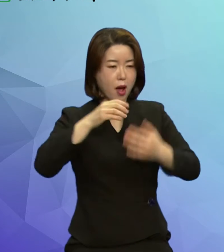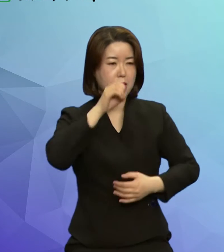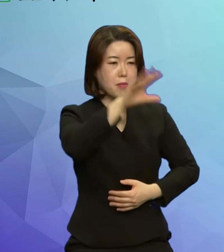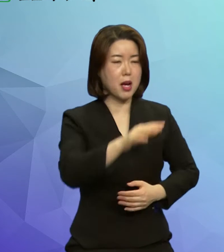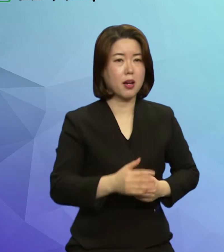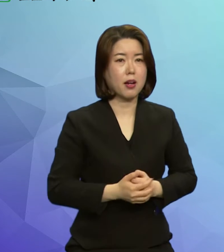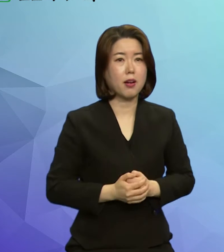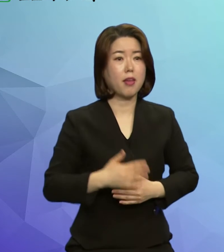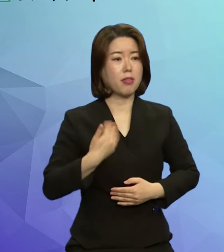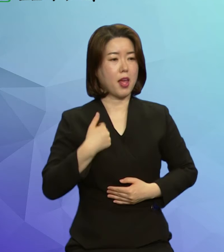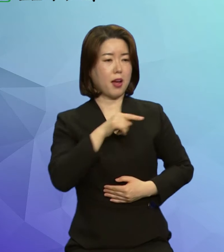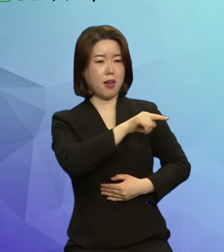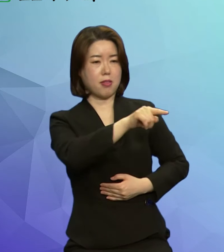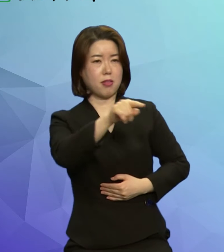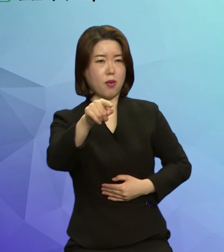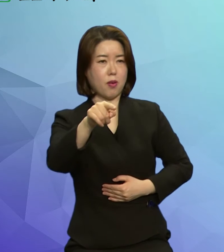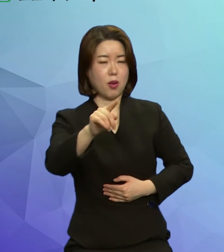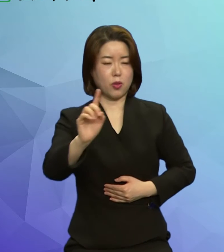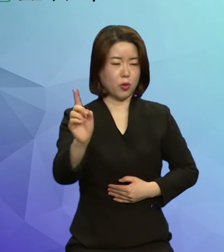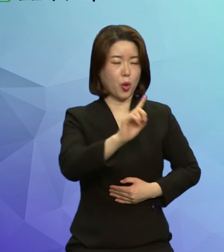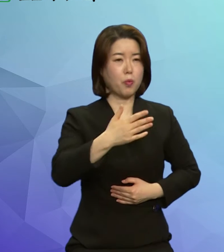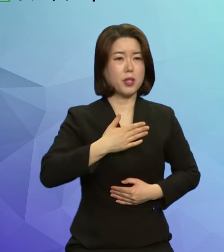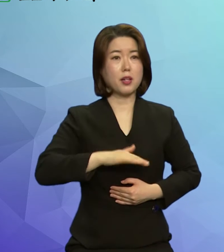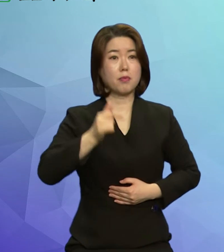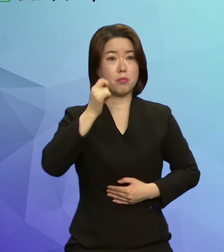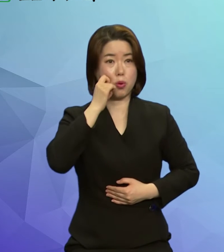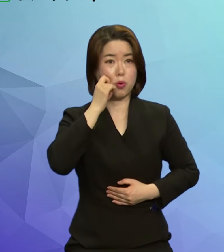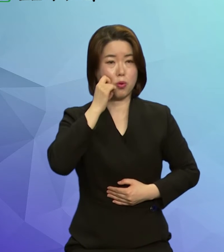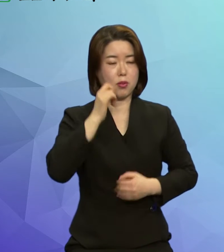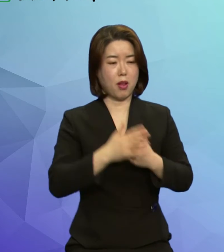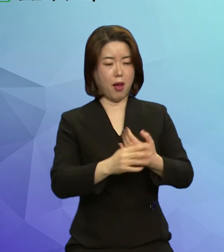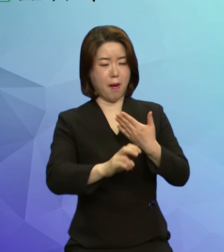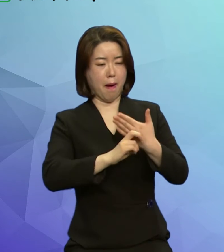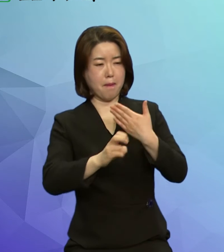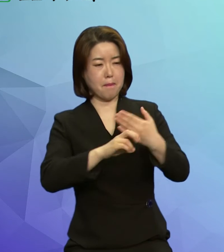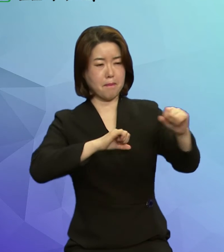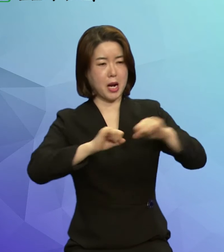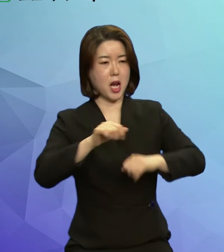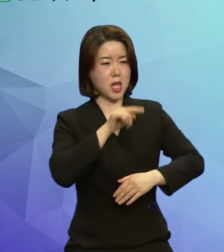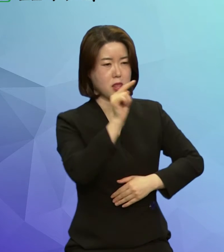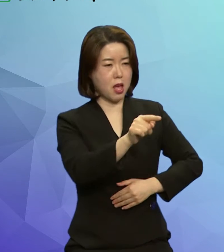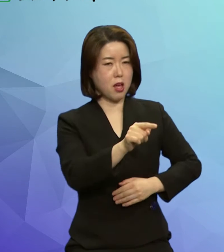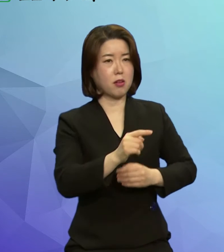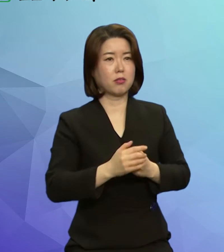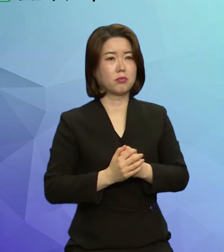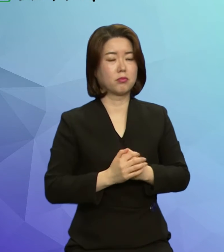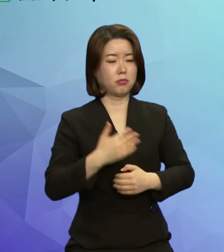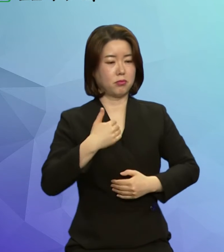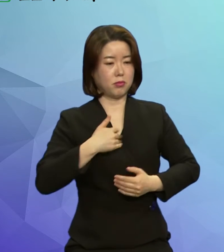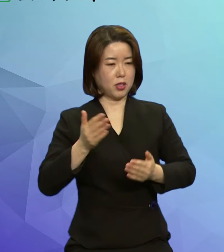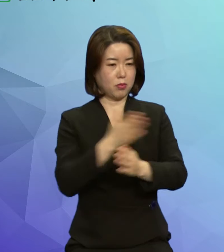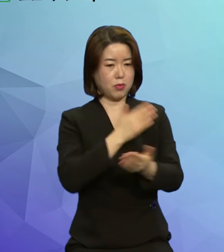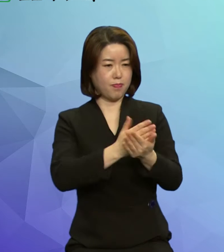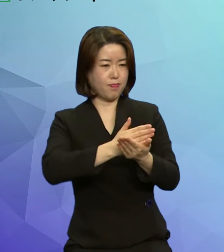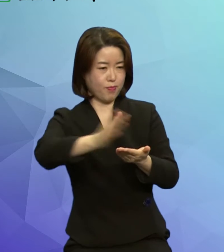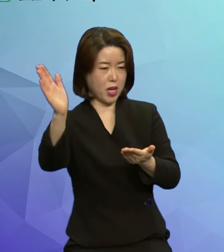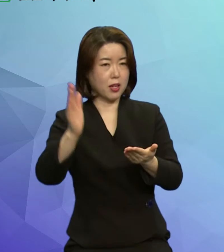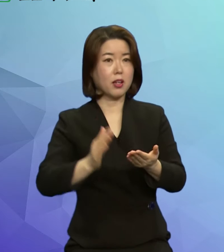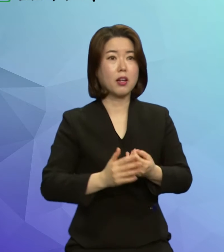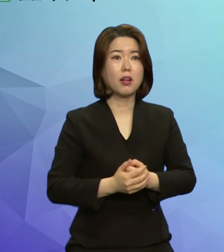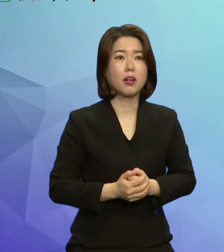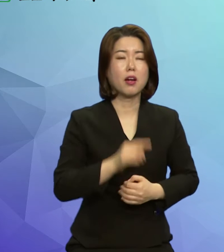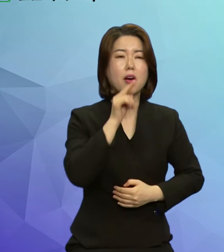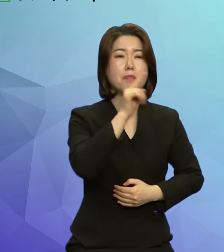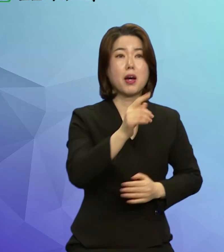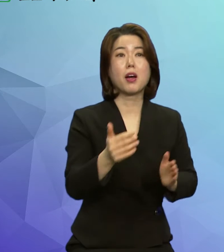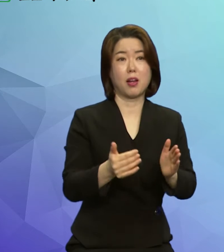말하되 내가 너를 도무지 알지 못하니 불법을 행하는 자들아 내게서 떠나가라 하리라.